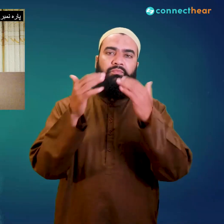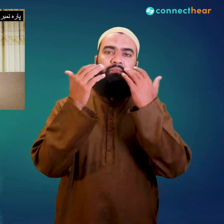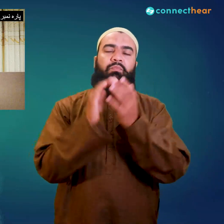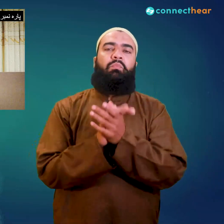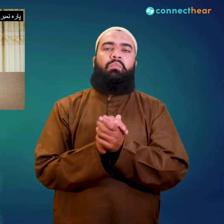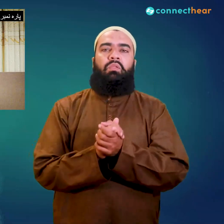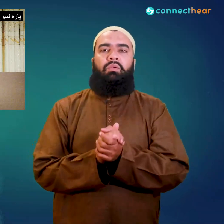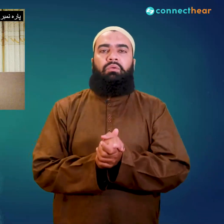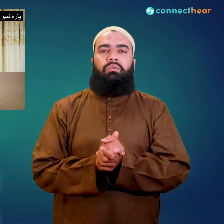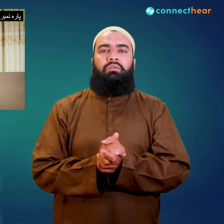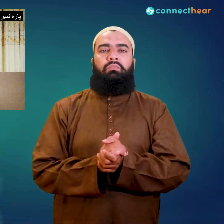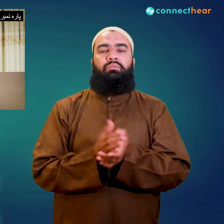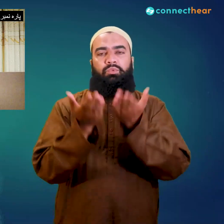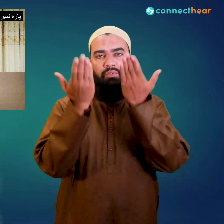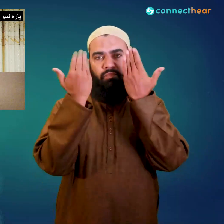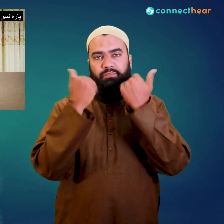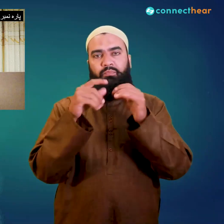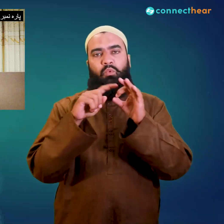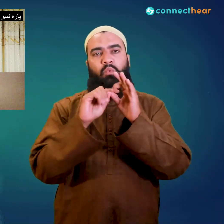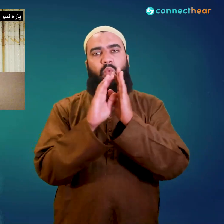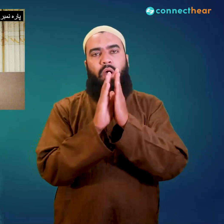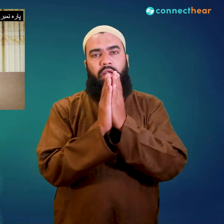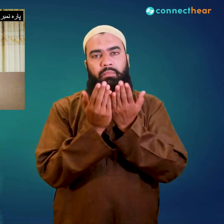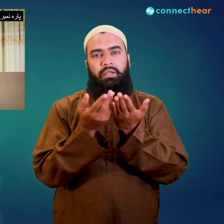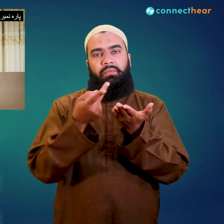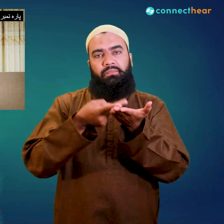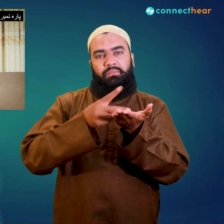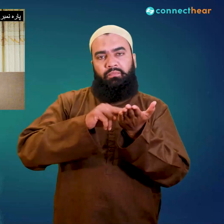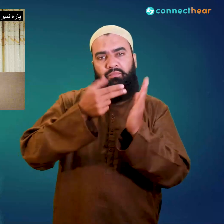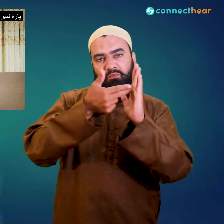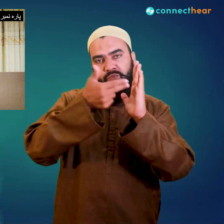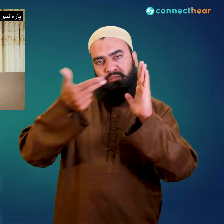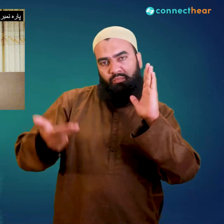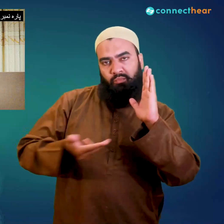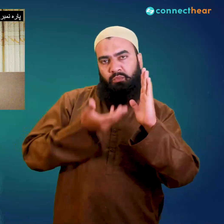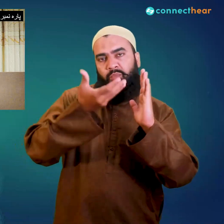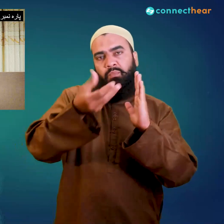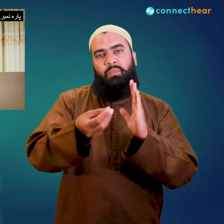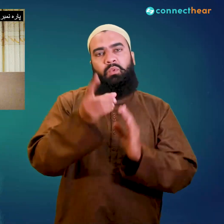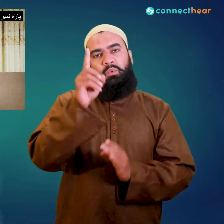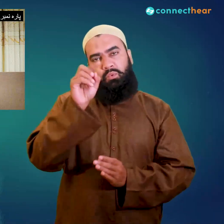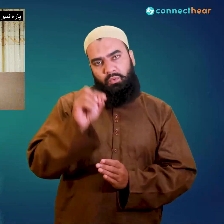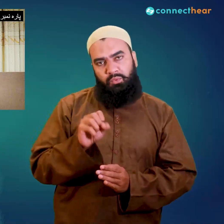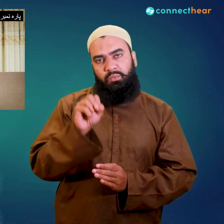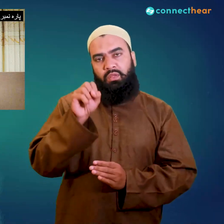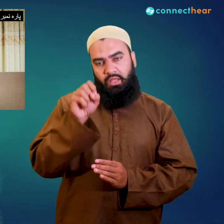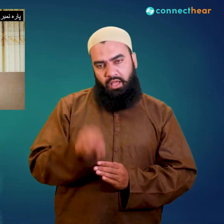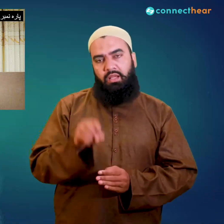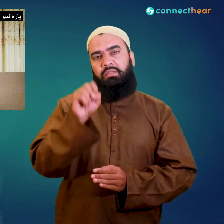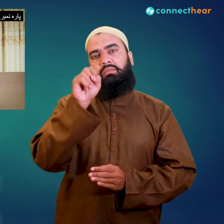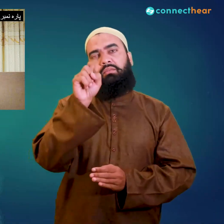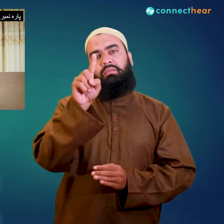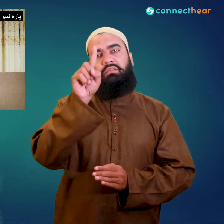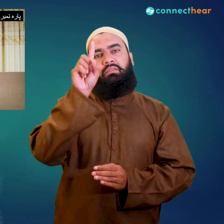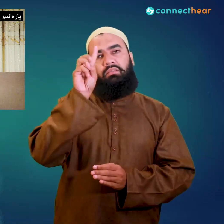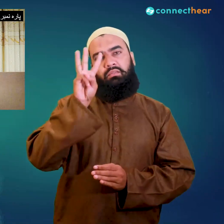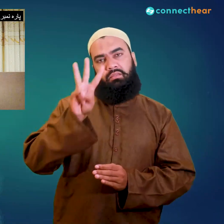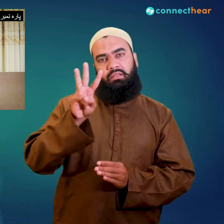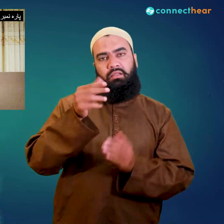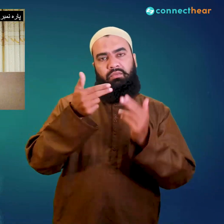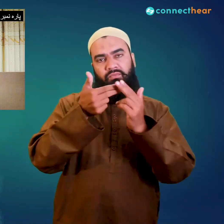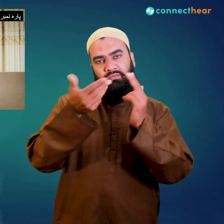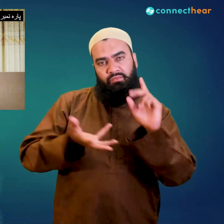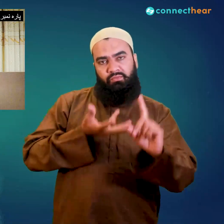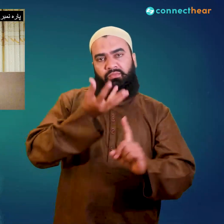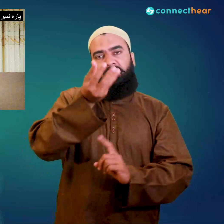ناظرین کرام، قرآن مجید کے پاروں کے خلاصے کے اس پروگرام میں آج پارہ نمبر 13